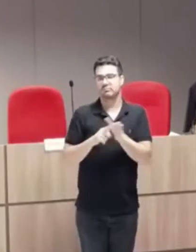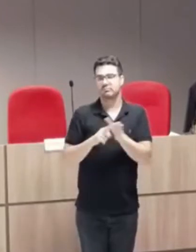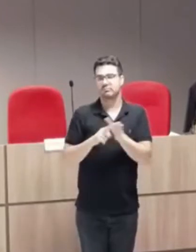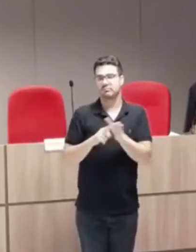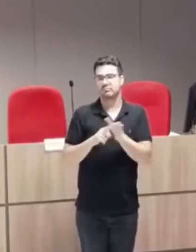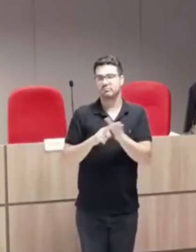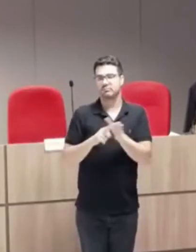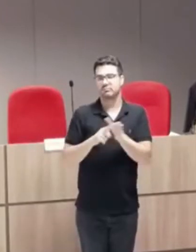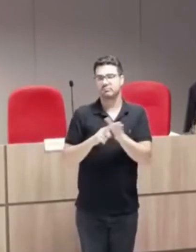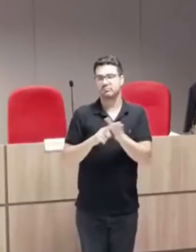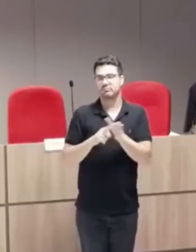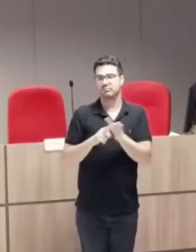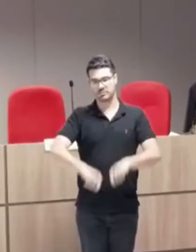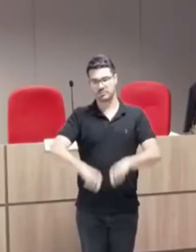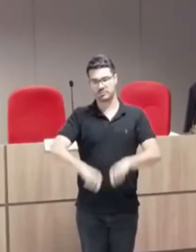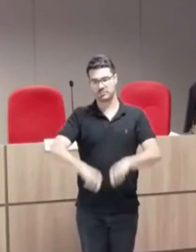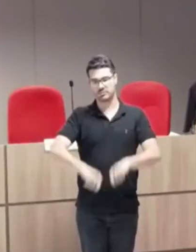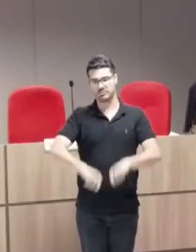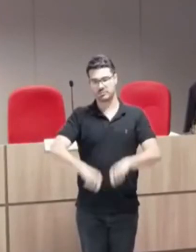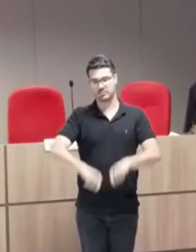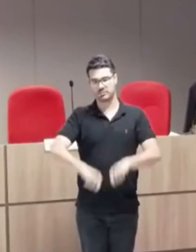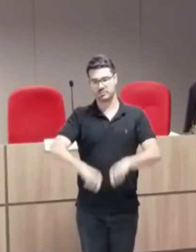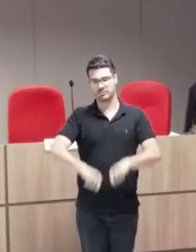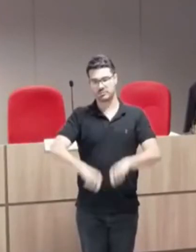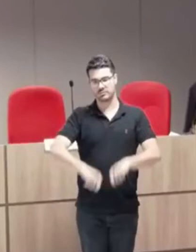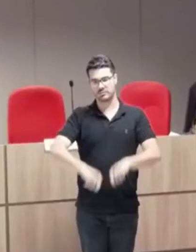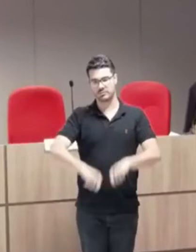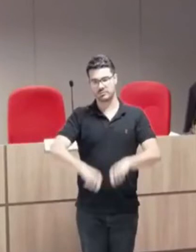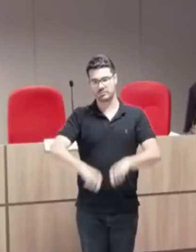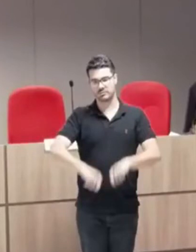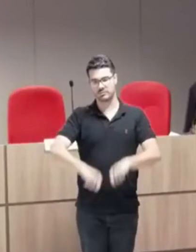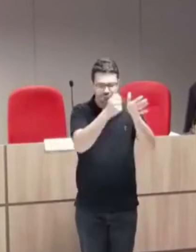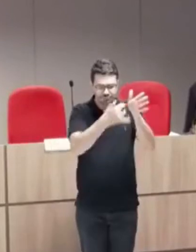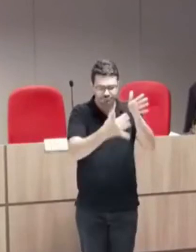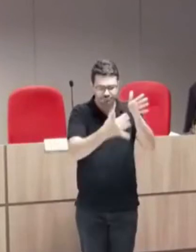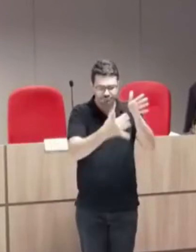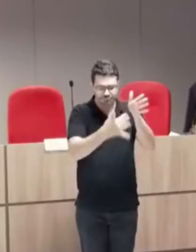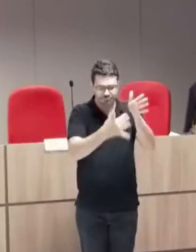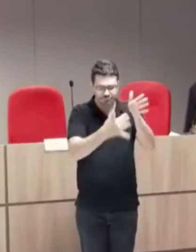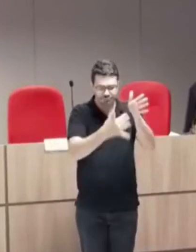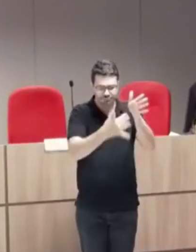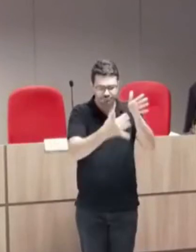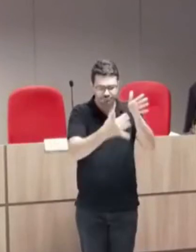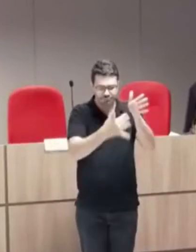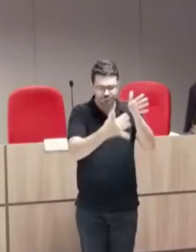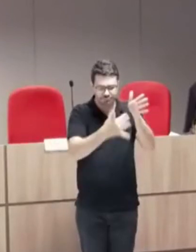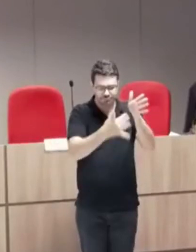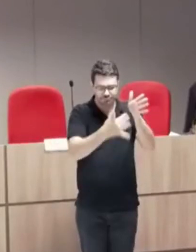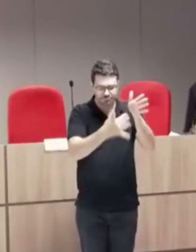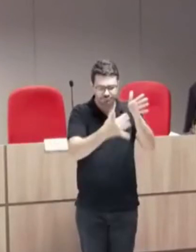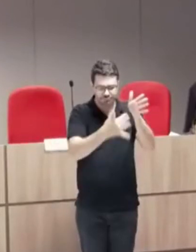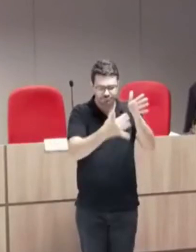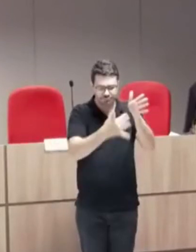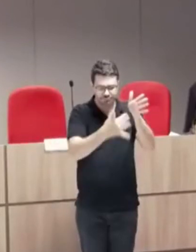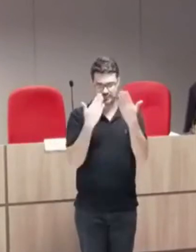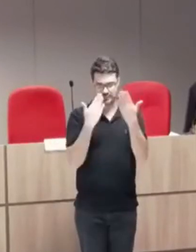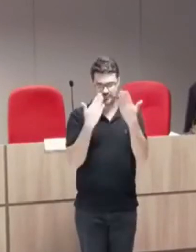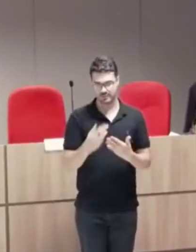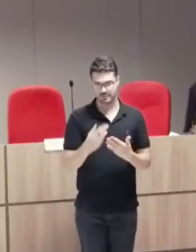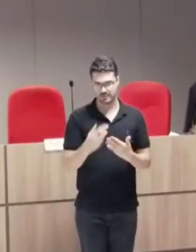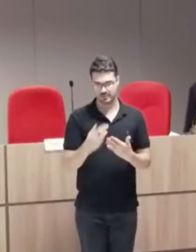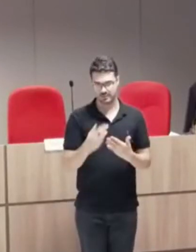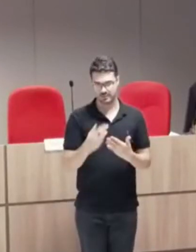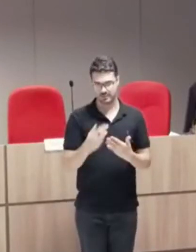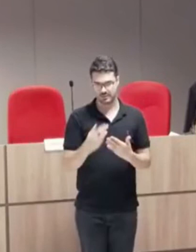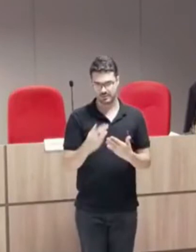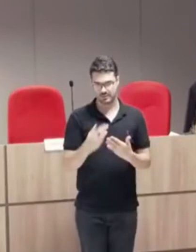Teremos hoje a oportunidade de conhecer um profundo e minucioso diagnóstico da realidade do sistema de atendimento dos hospitais psiquiátricos do Brasil. E é muito importante